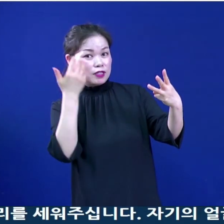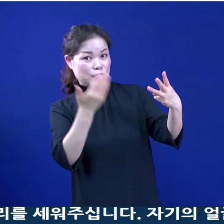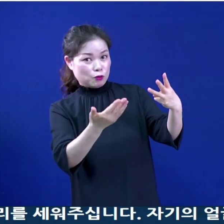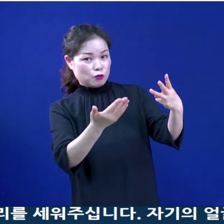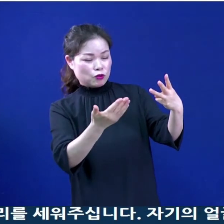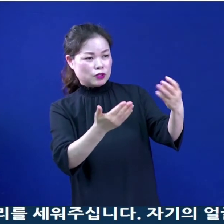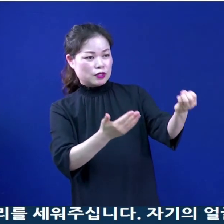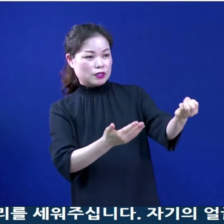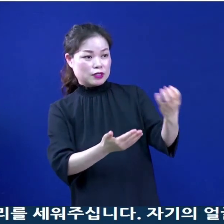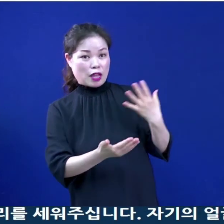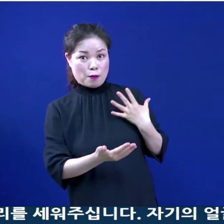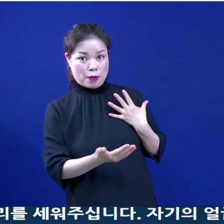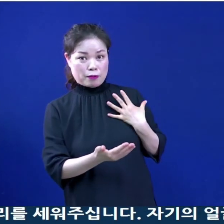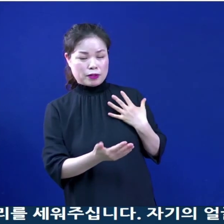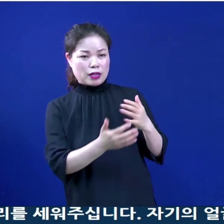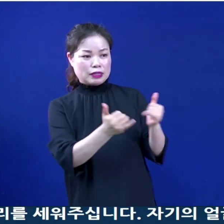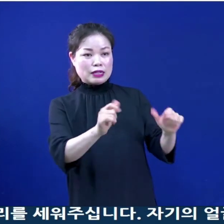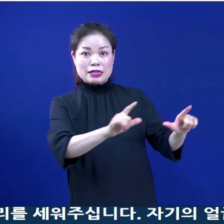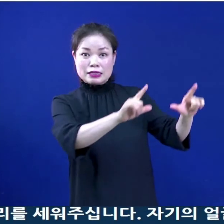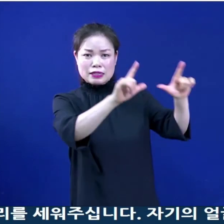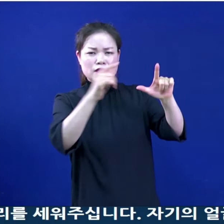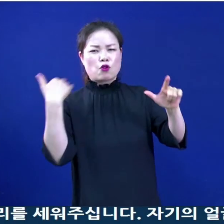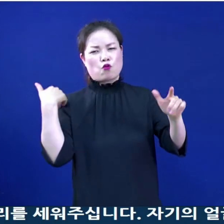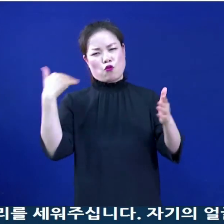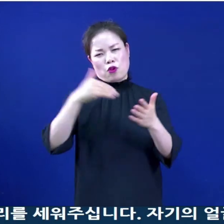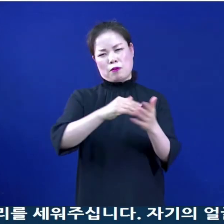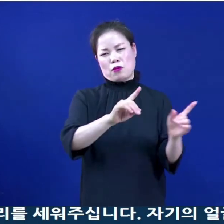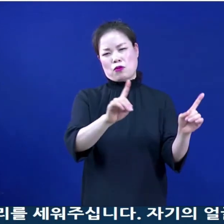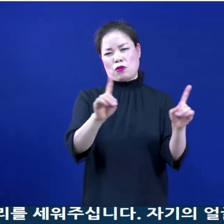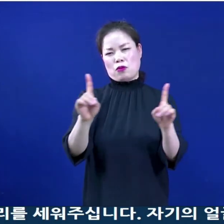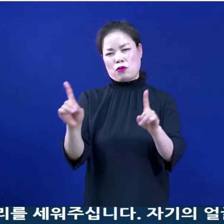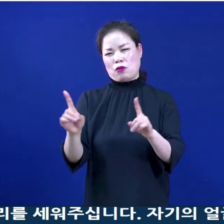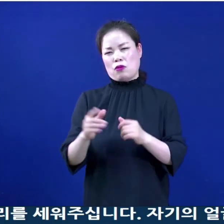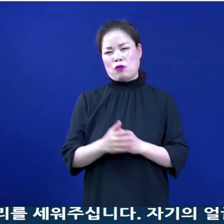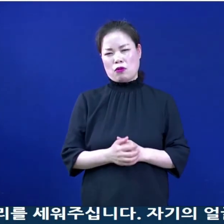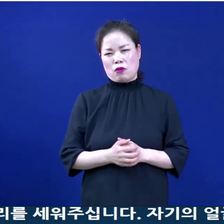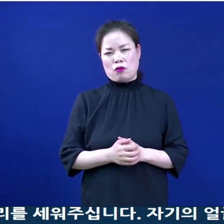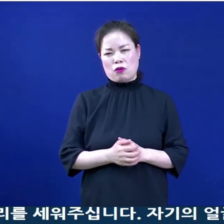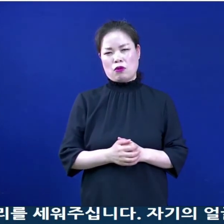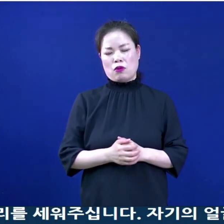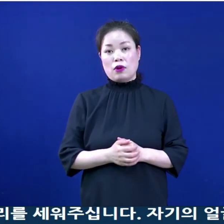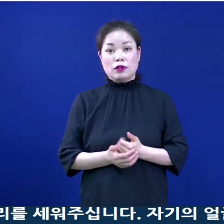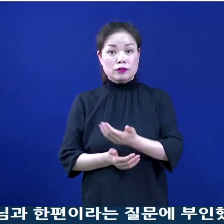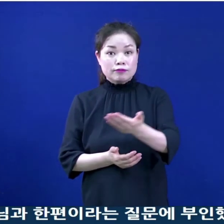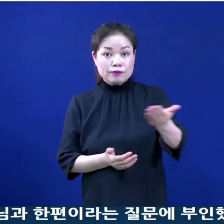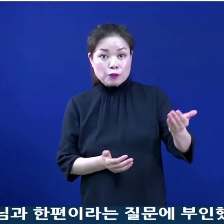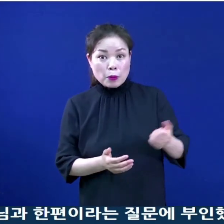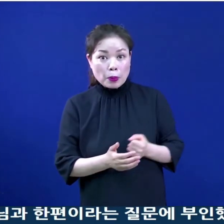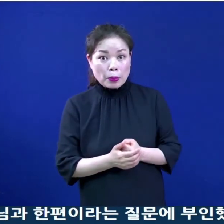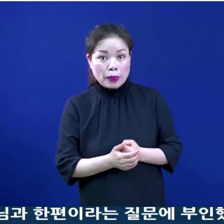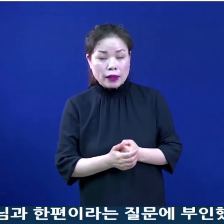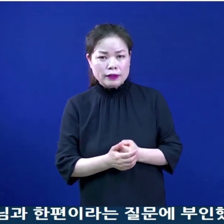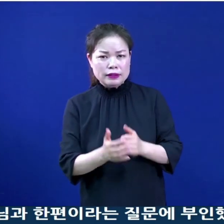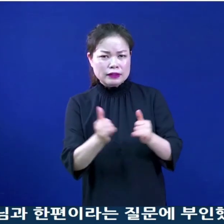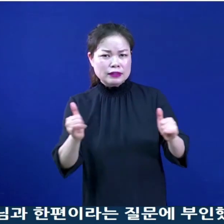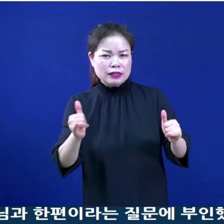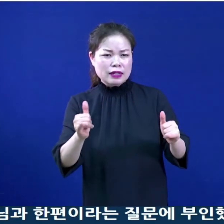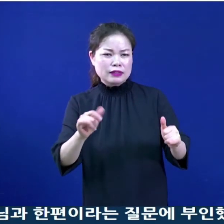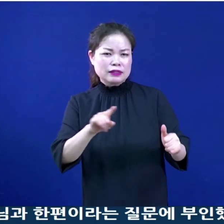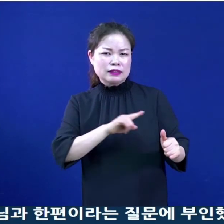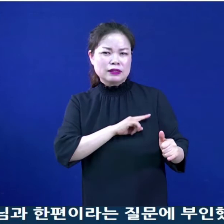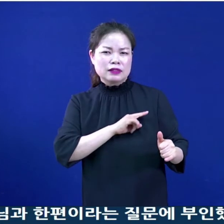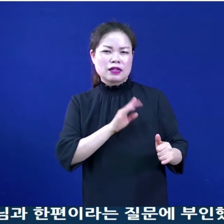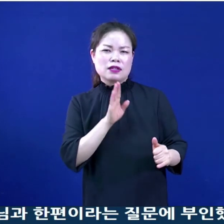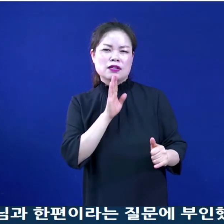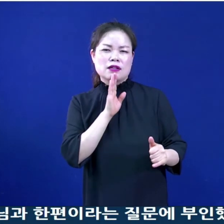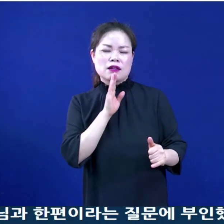질문을 답하면서 그의 인생은 회복된 것입니다. 여러분, 인생이 진짜